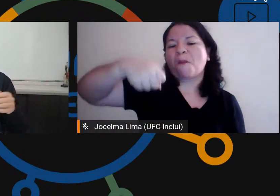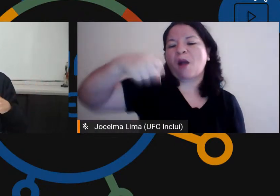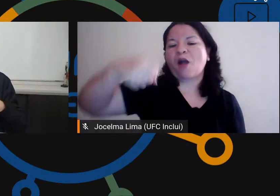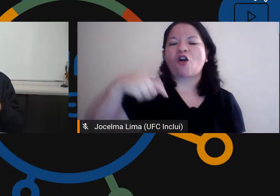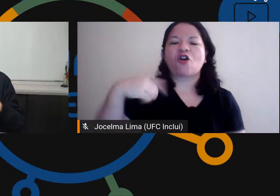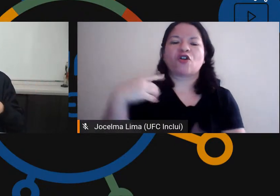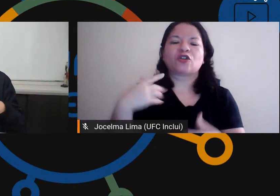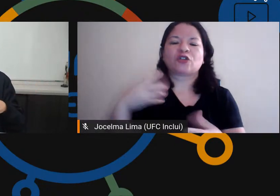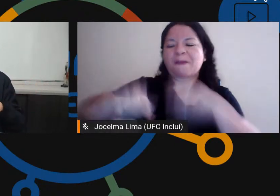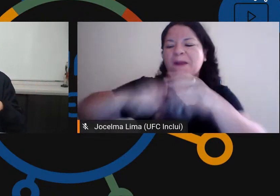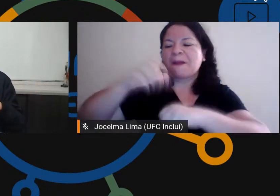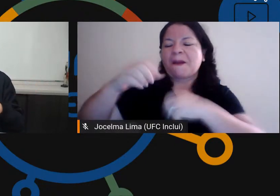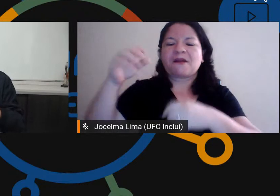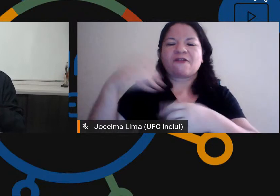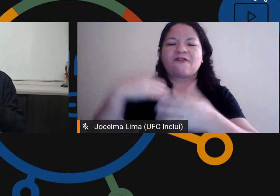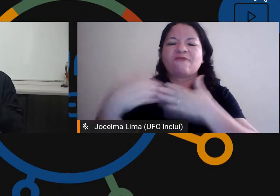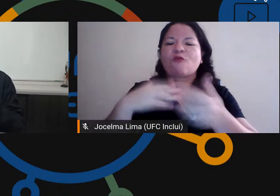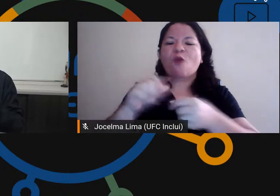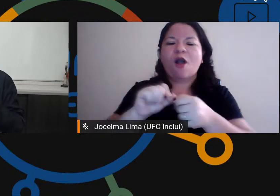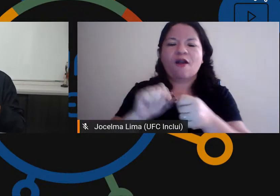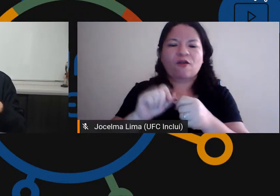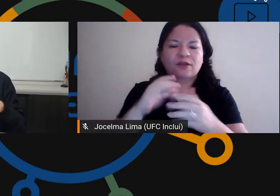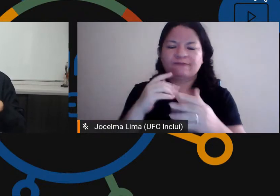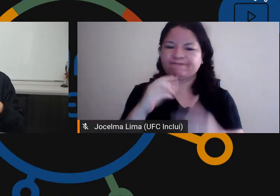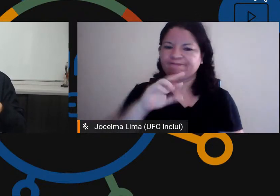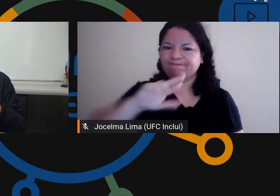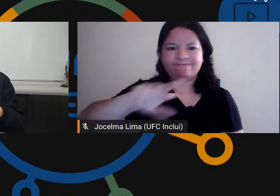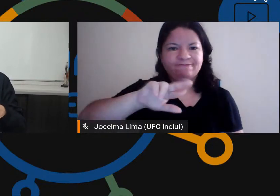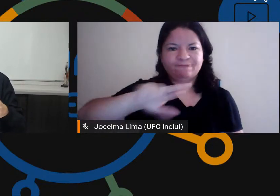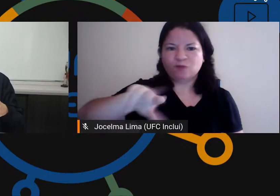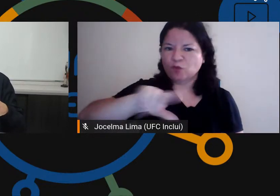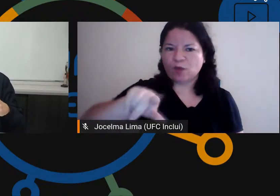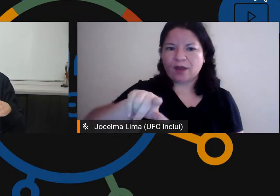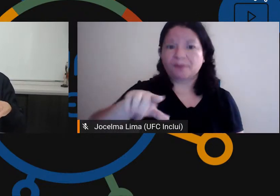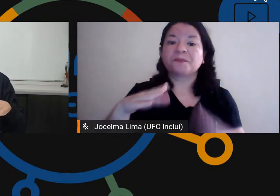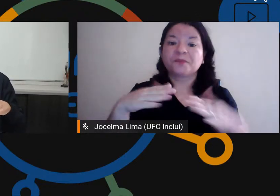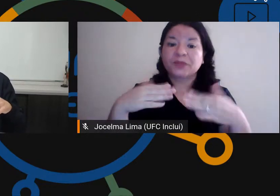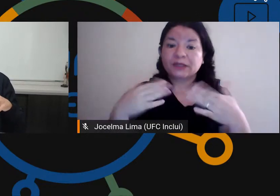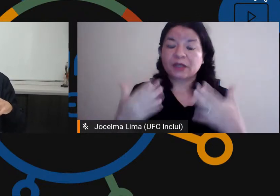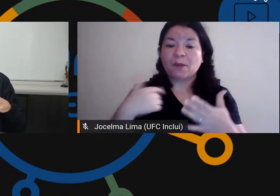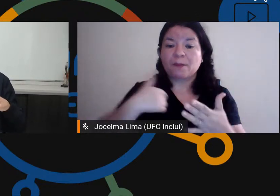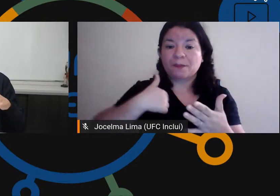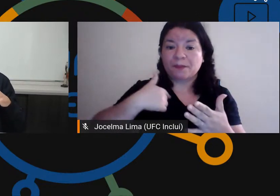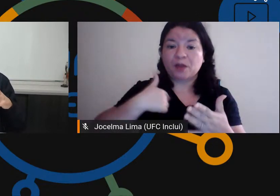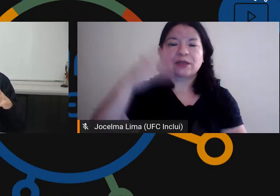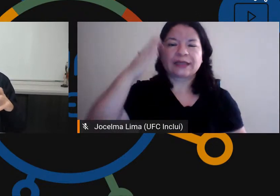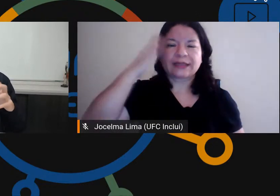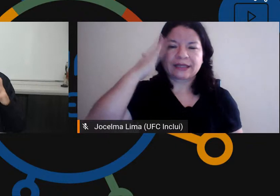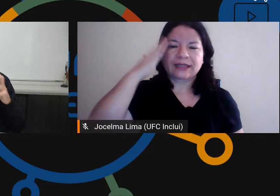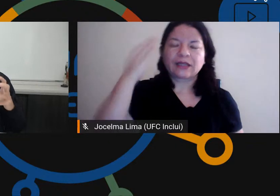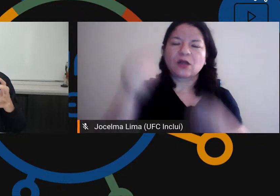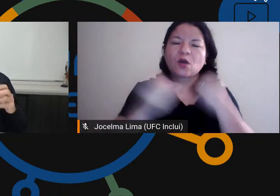é, né? E a minha leitura sobre a comunicação científica, ela vem exatamente de um